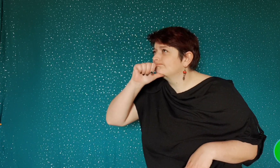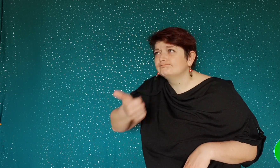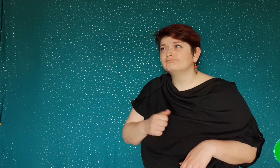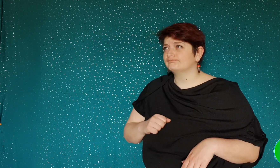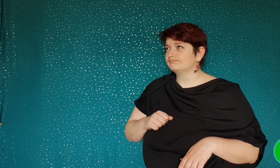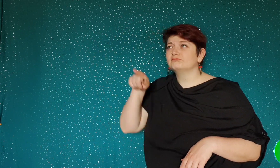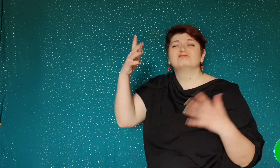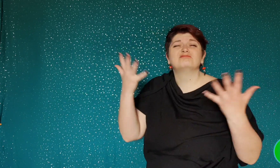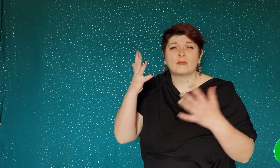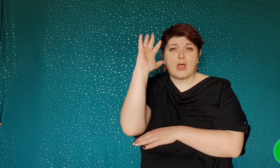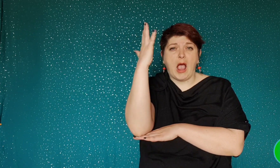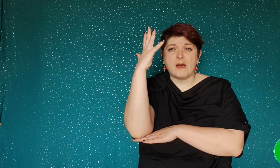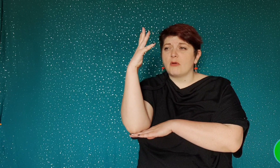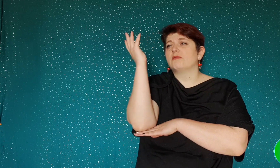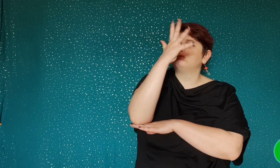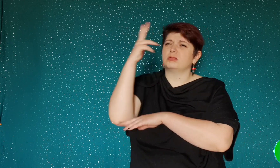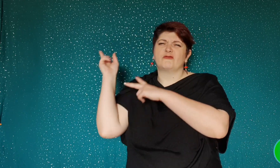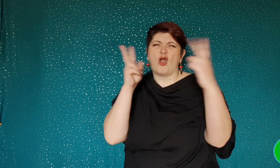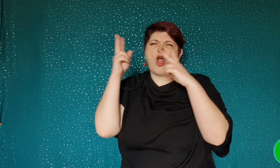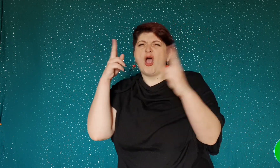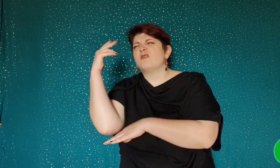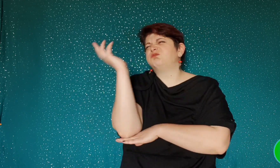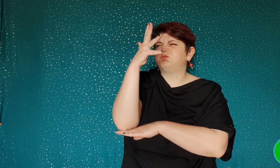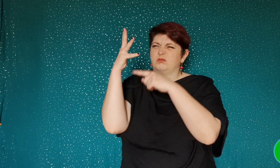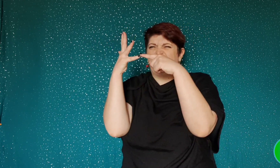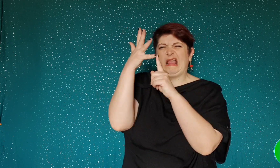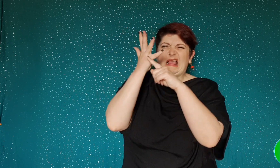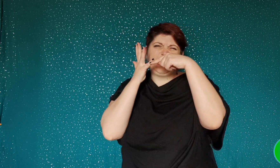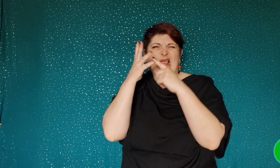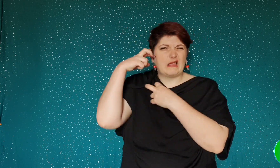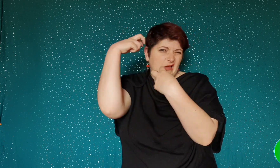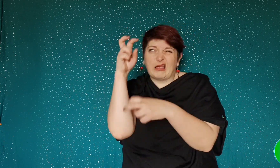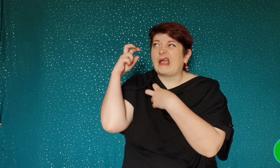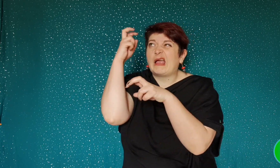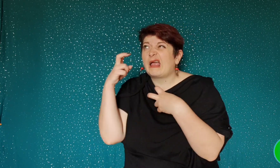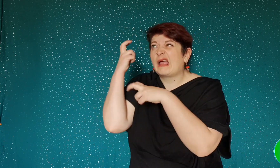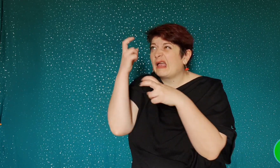Tu n'aurais pas dû, dit Marianne. C'étaient les branches de l'arbre qui craquaient à cause du vent.